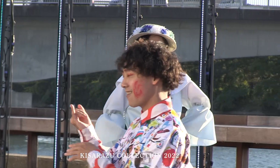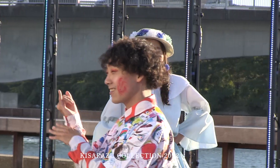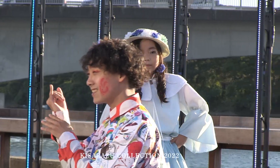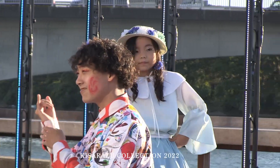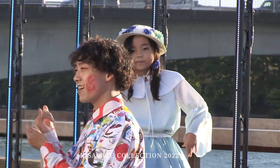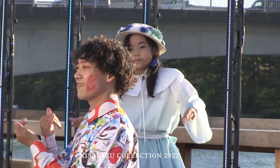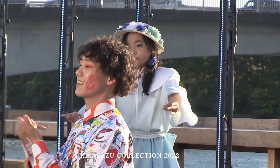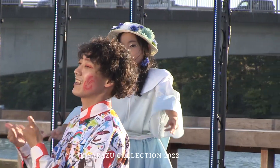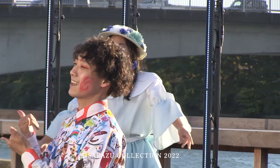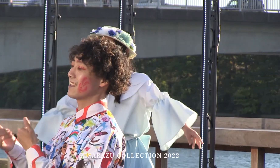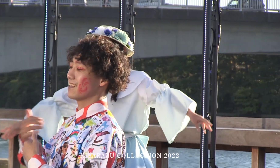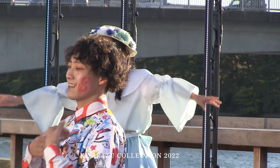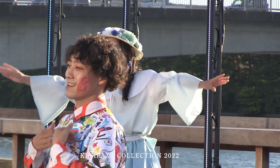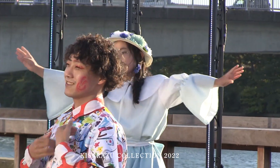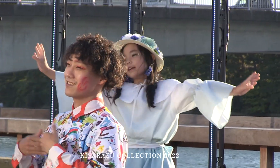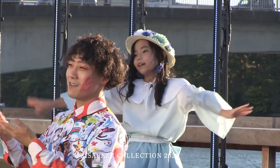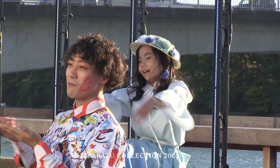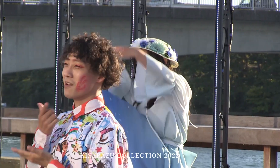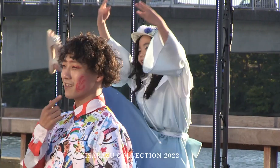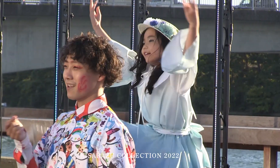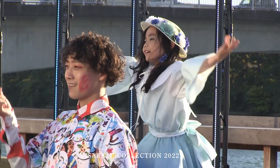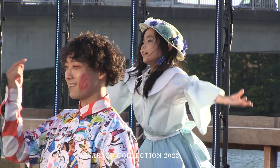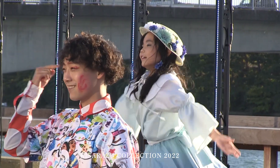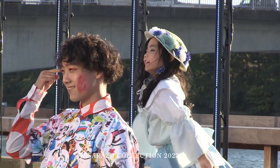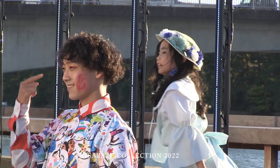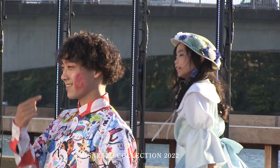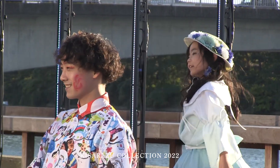でもらいたいです。